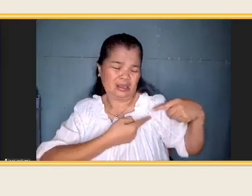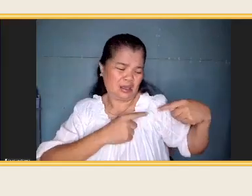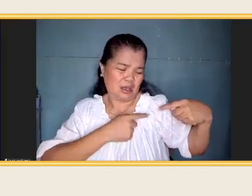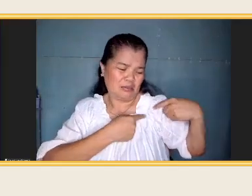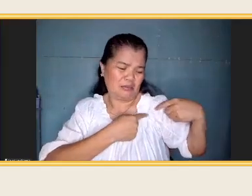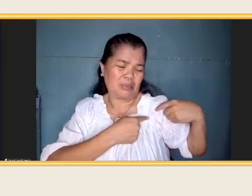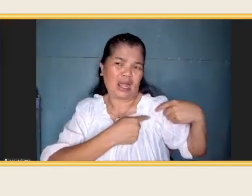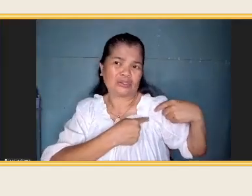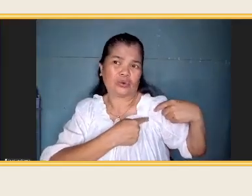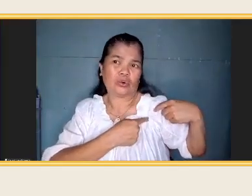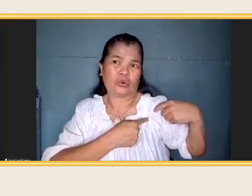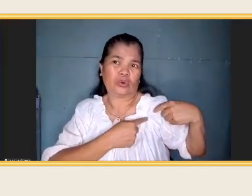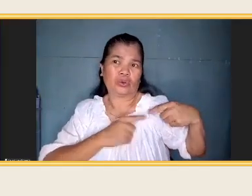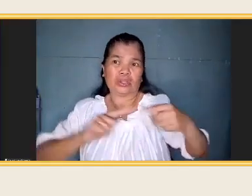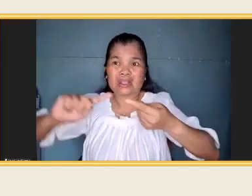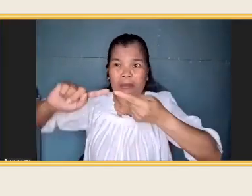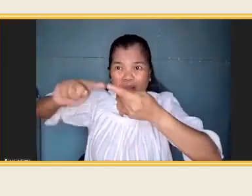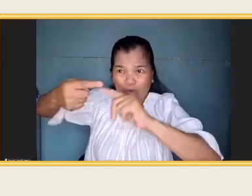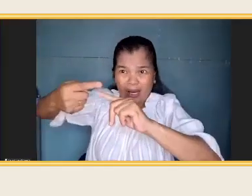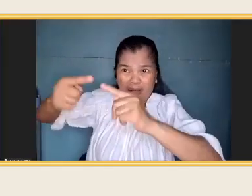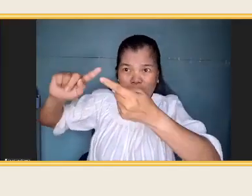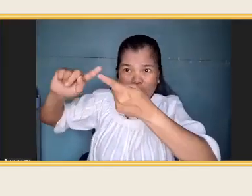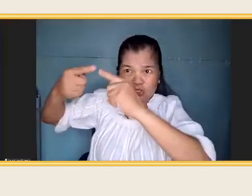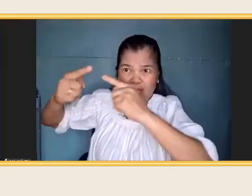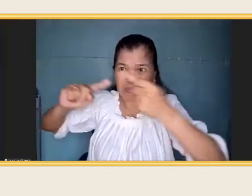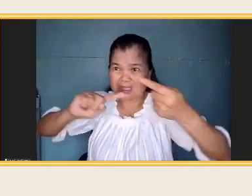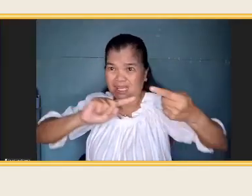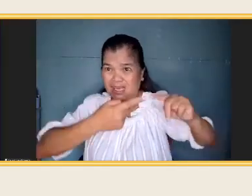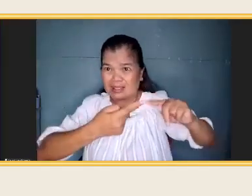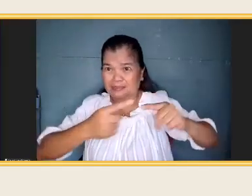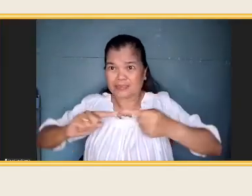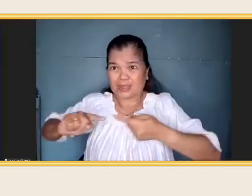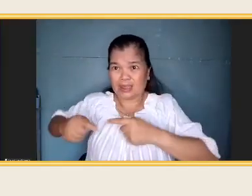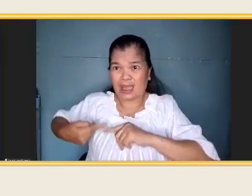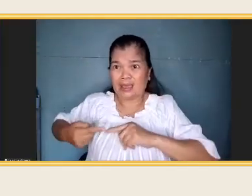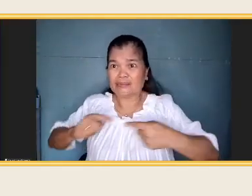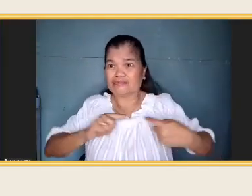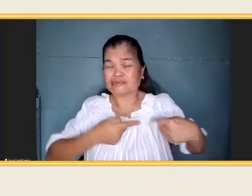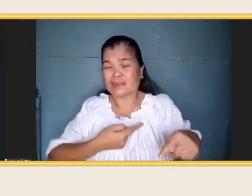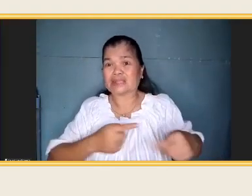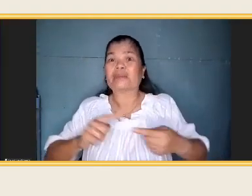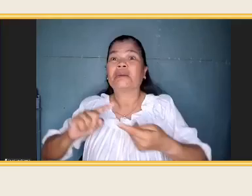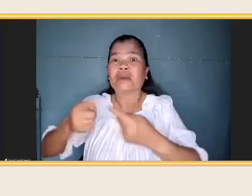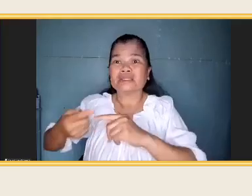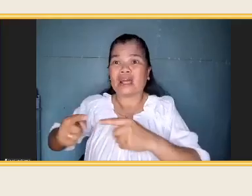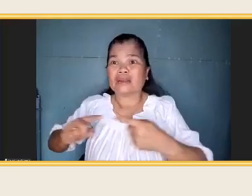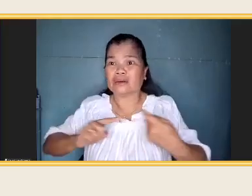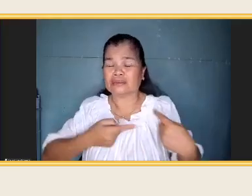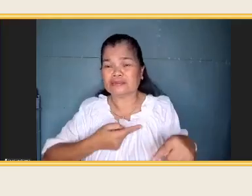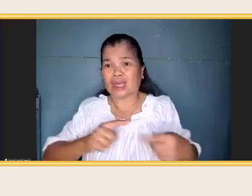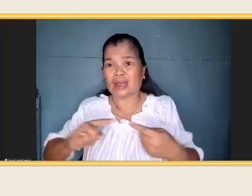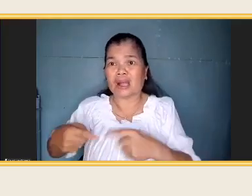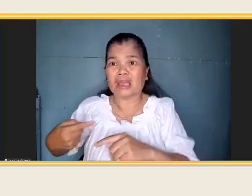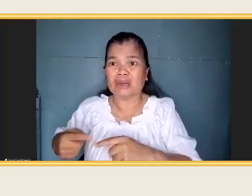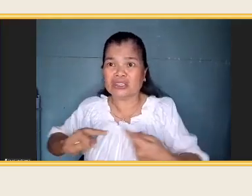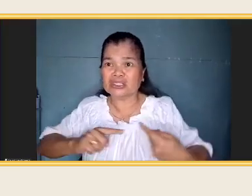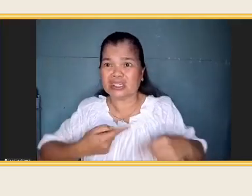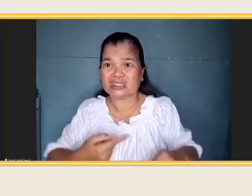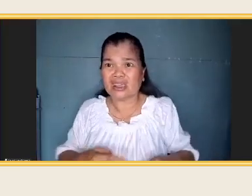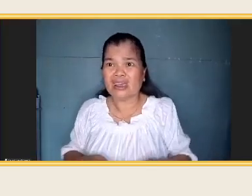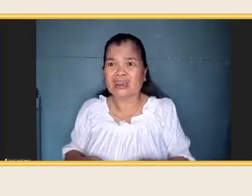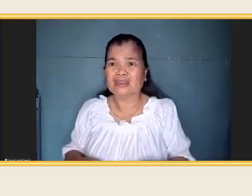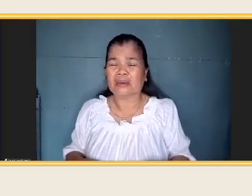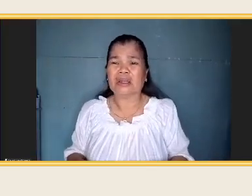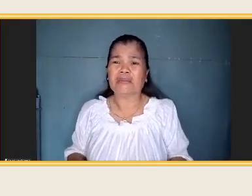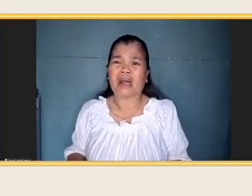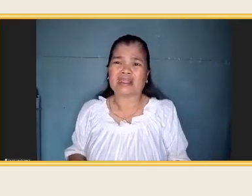ang braso ko. Tatapat mo lang ito kung saan yung masakit. Okay? Kasabay pa yan sa mga